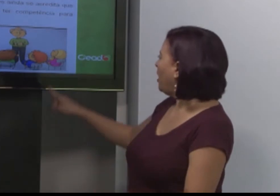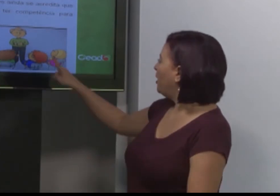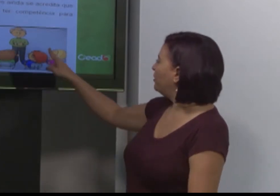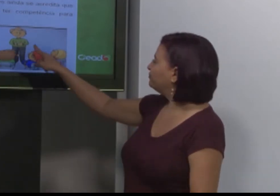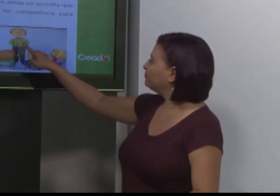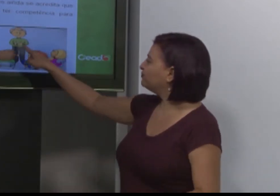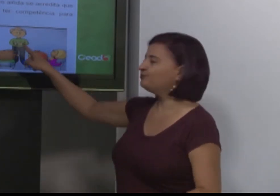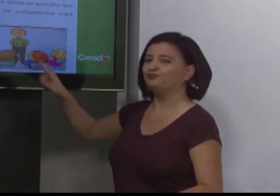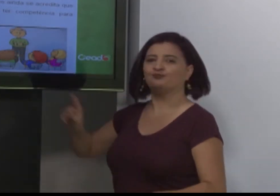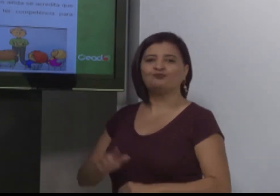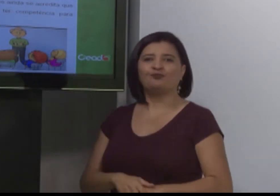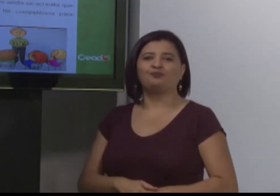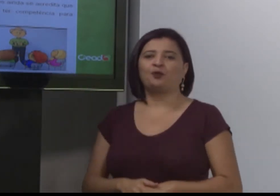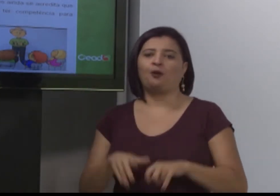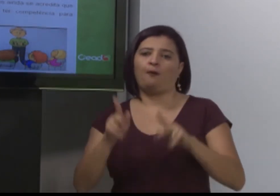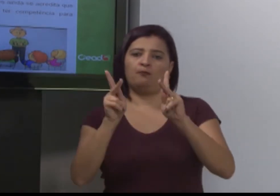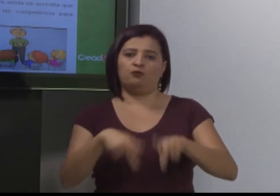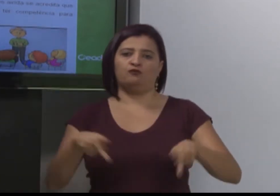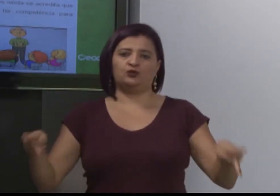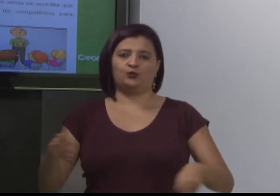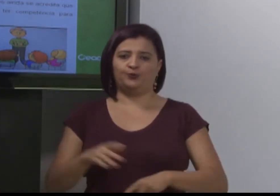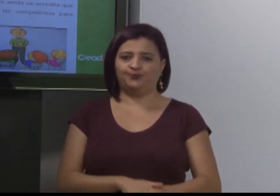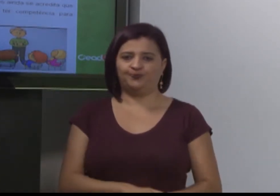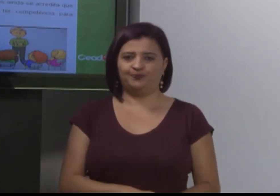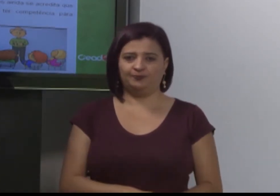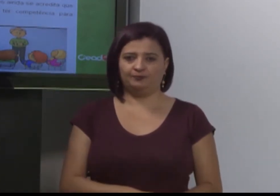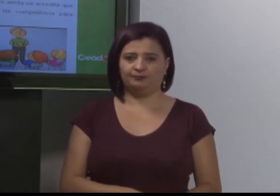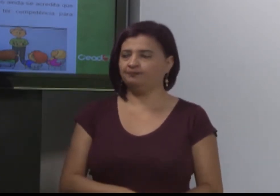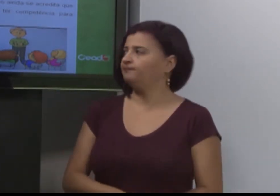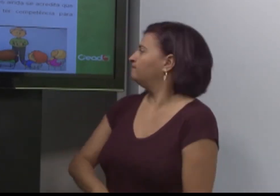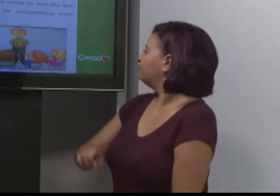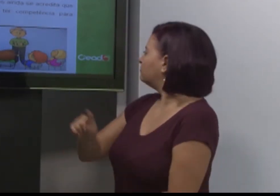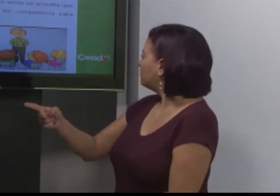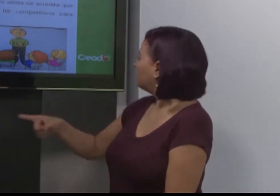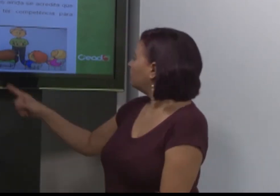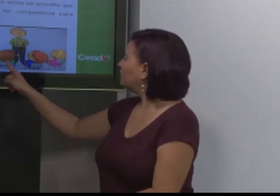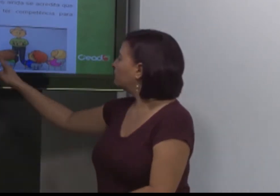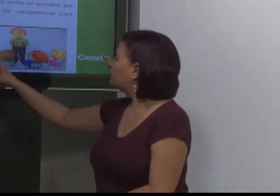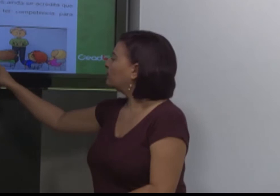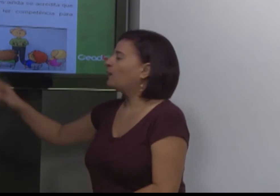para vocês aqui um exemplo. O professor